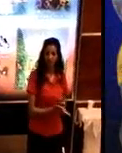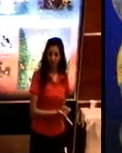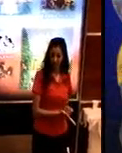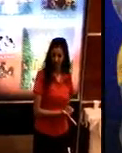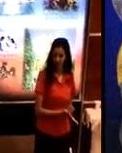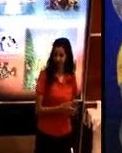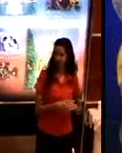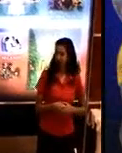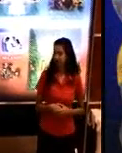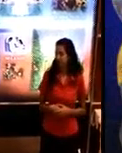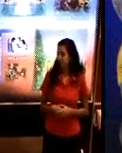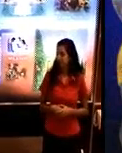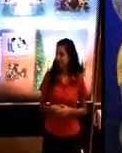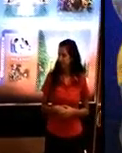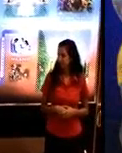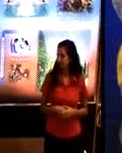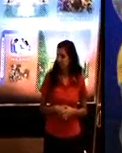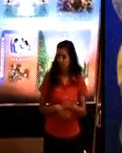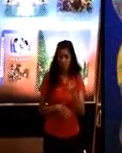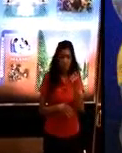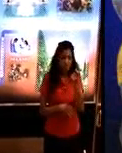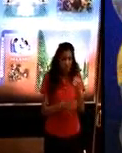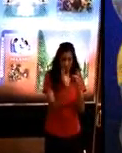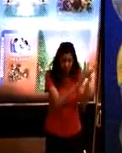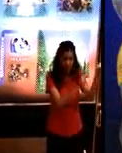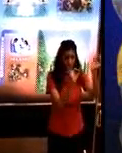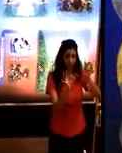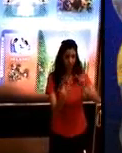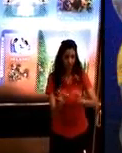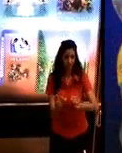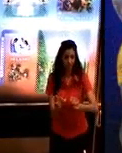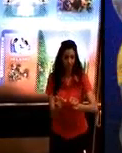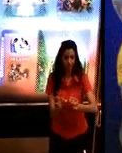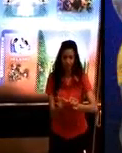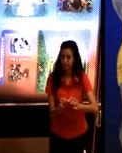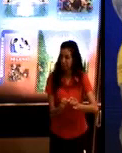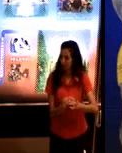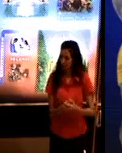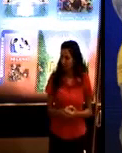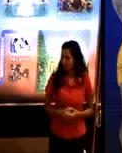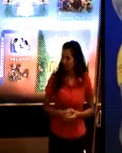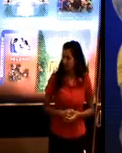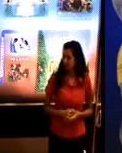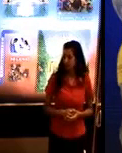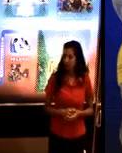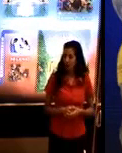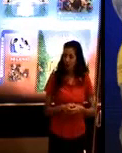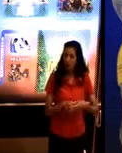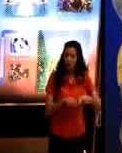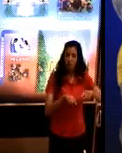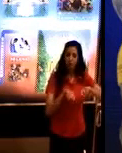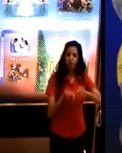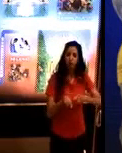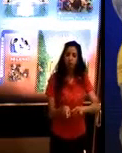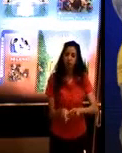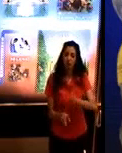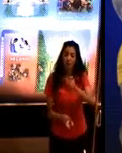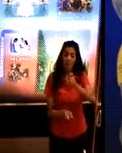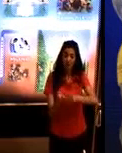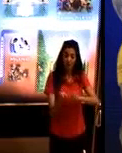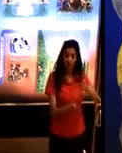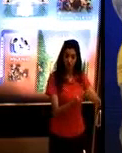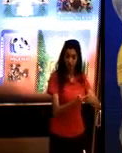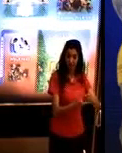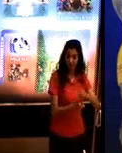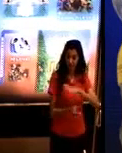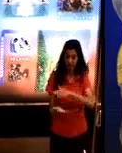segundo día cuando Jesús regrese en nuestro tiempo. La horrenda y terrible persecución del